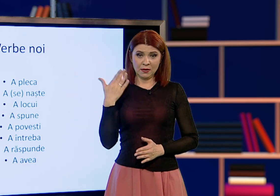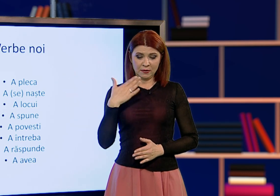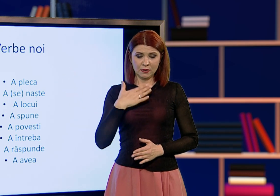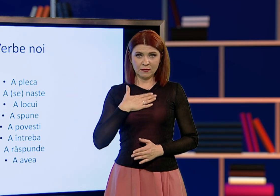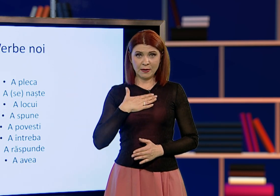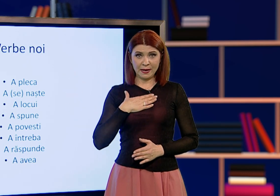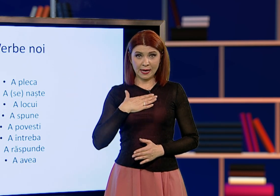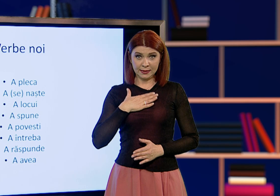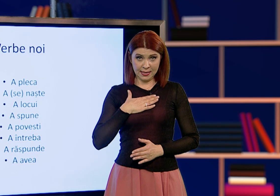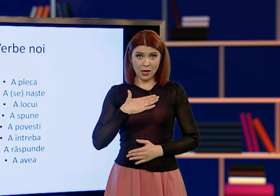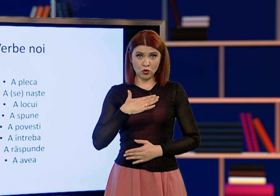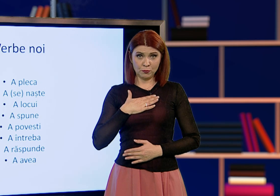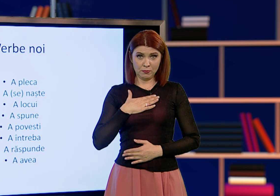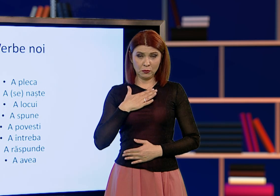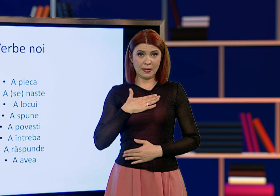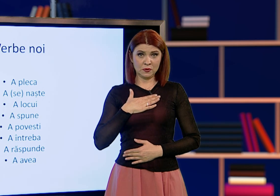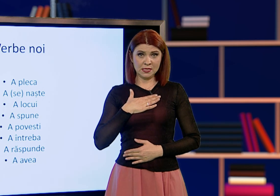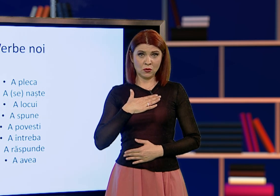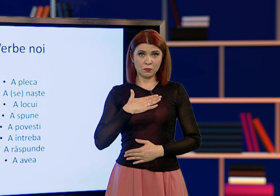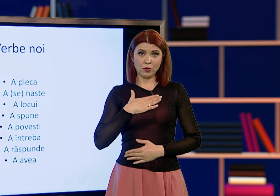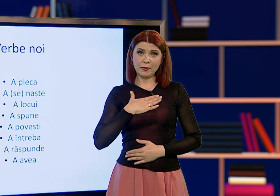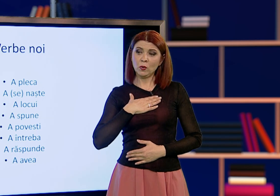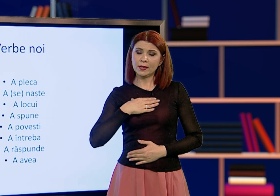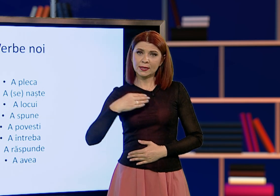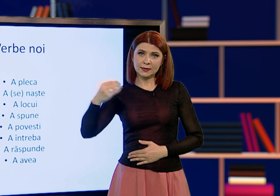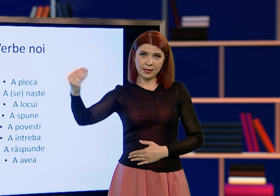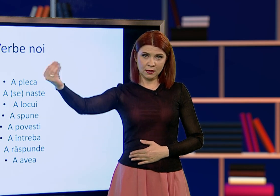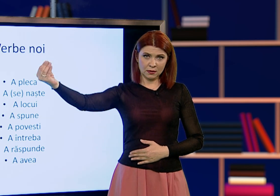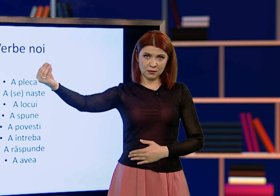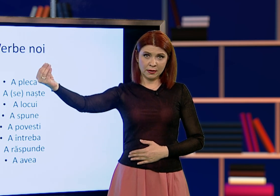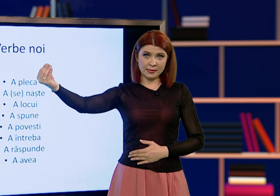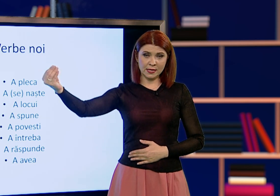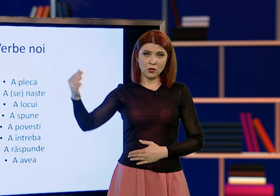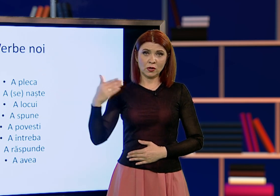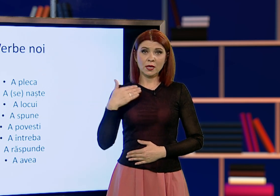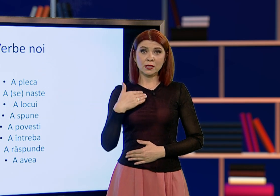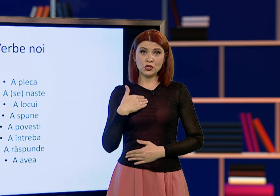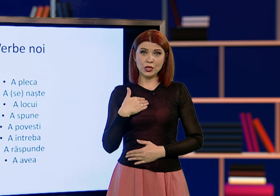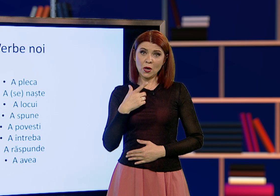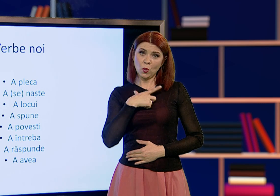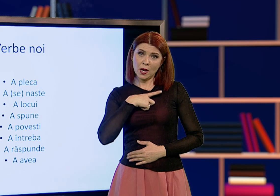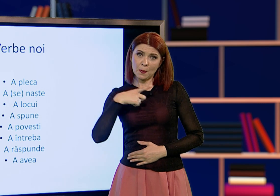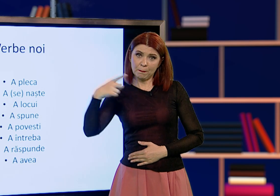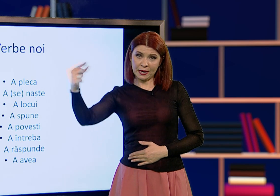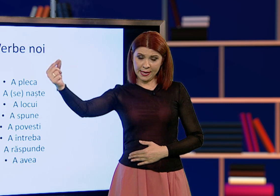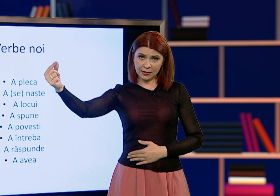va pleca de la corpul meu de la poziția corpului meu către exterior Deci eu plec